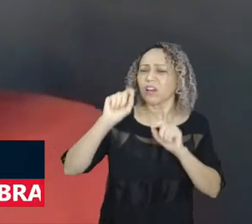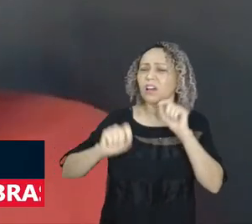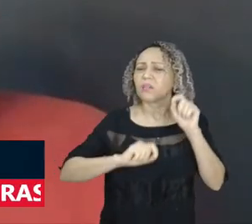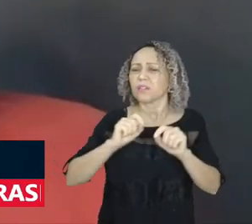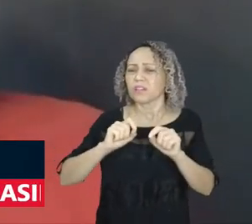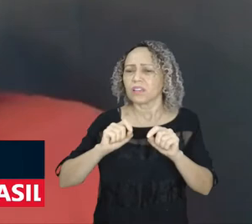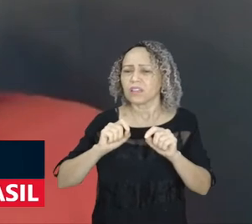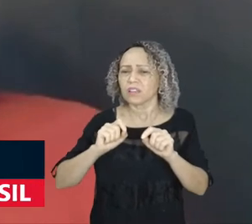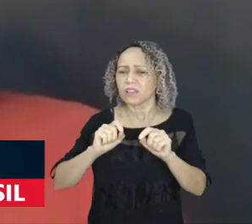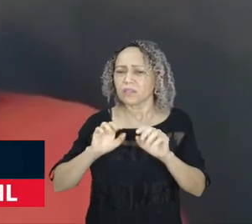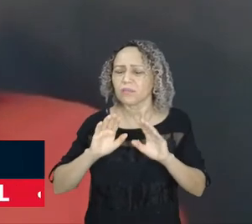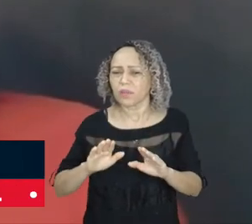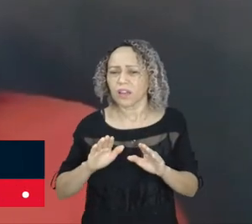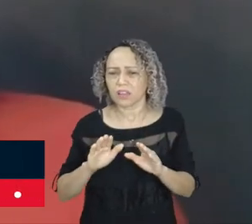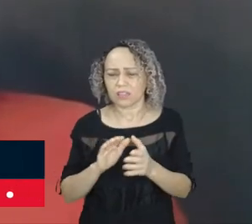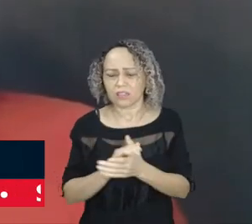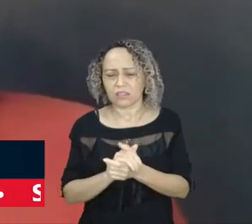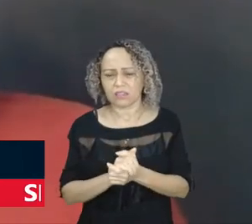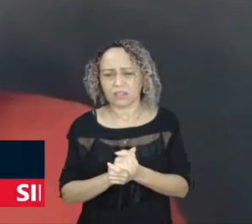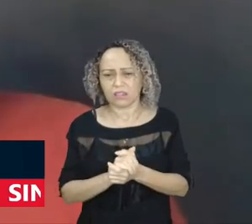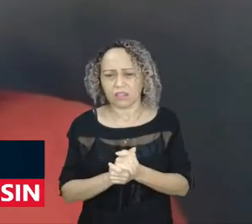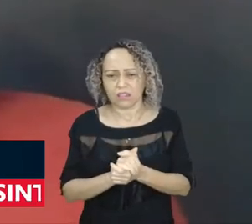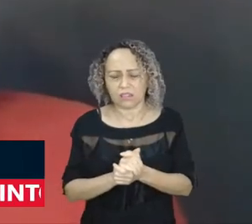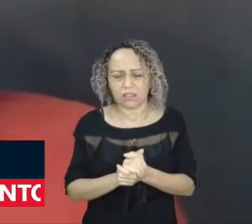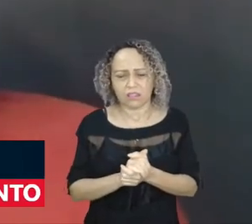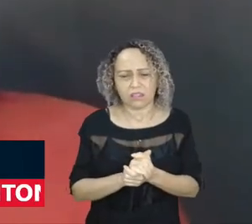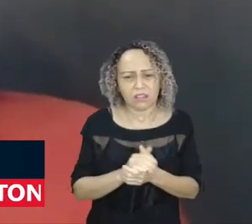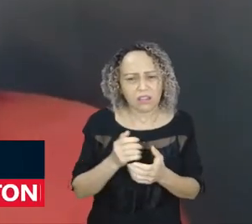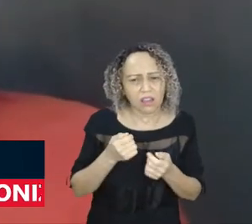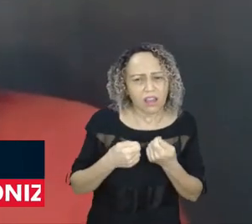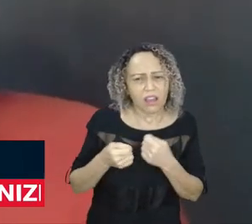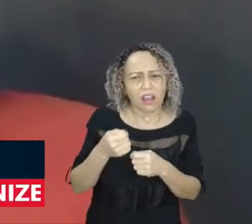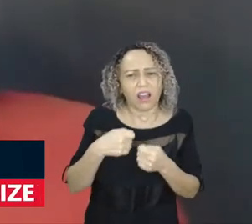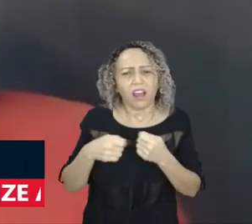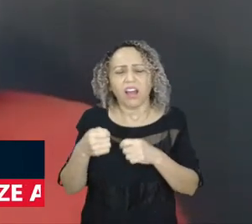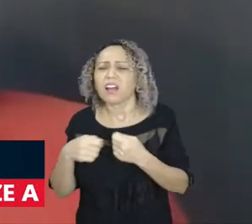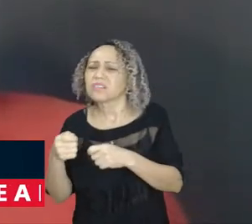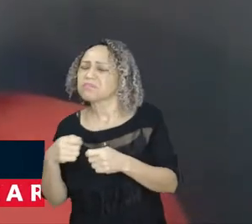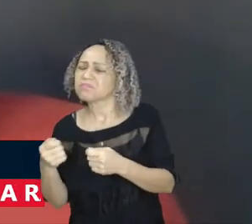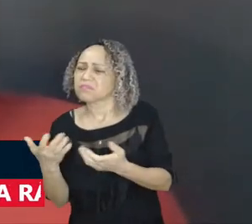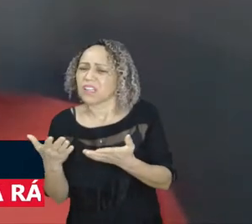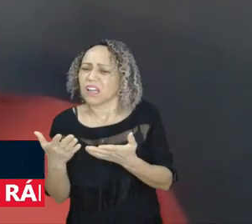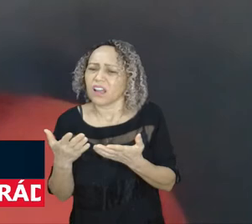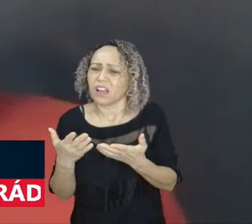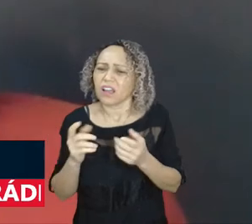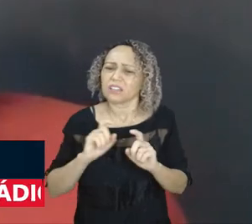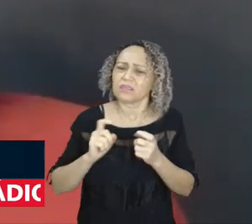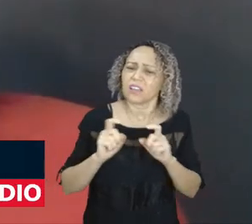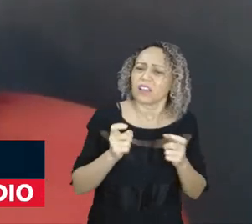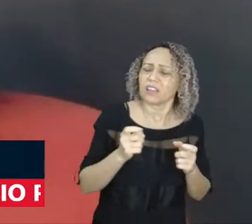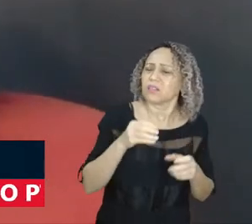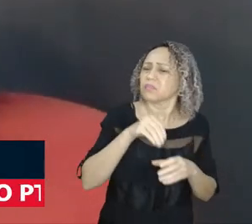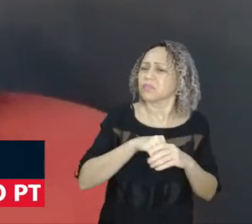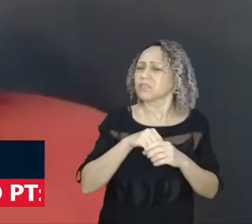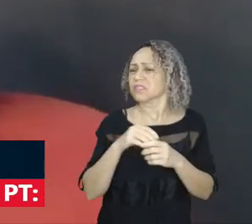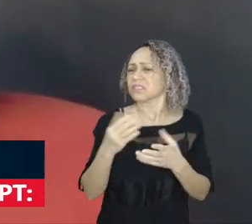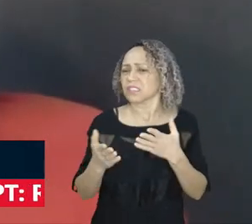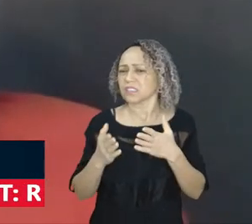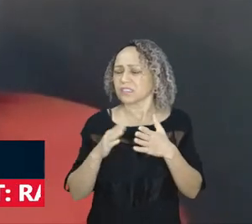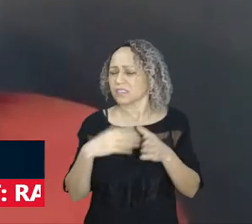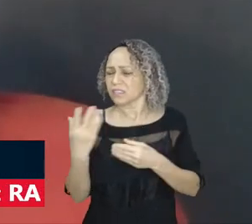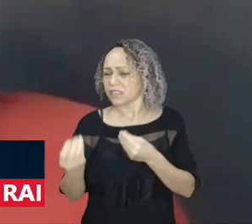é extremamente qualificada. Ela tem gente muito capacitada, que ao longo dos tempos foi sendo